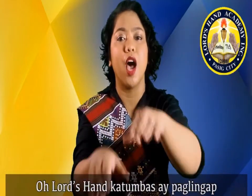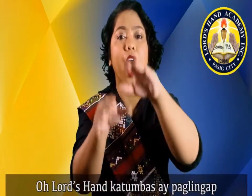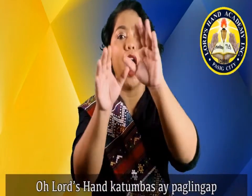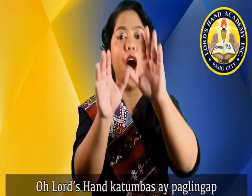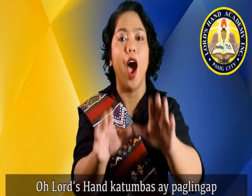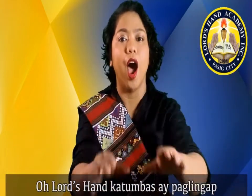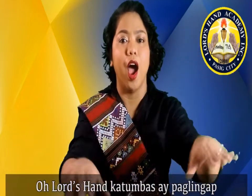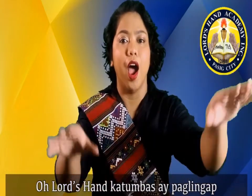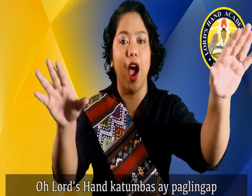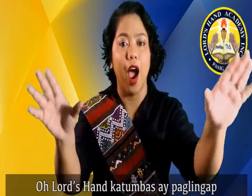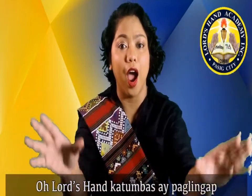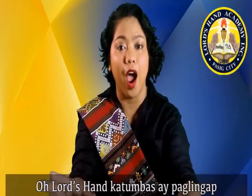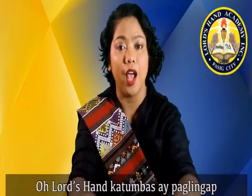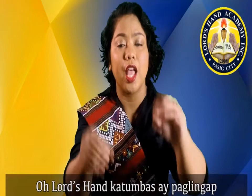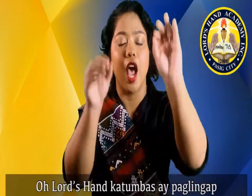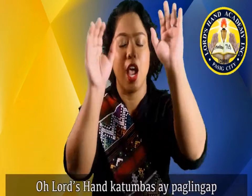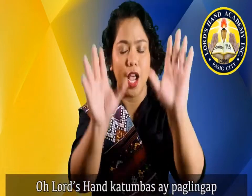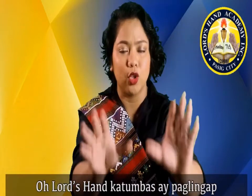Lord's